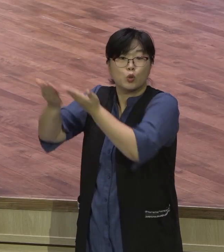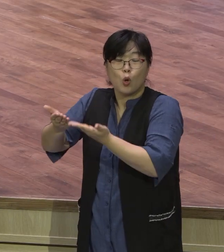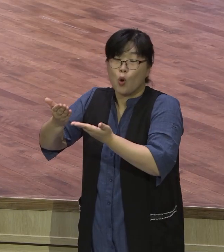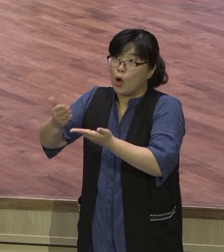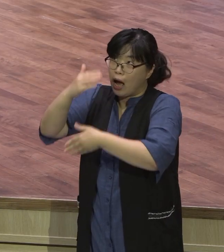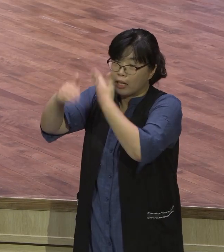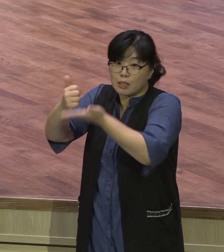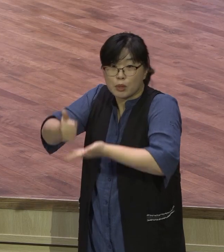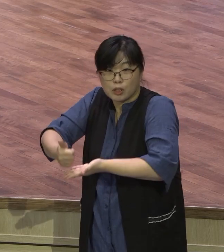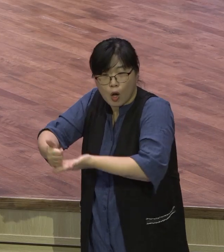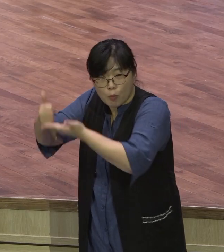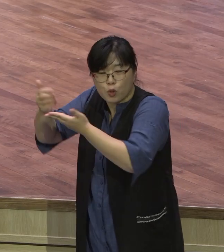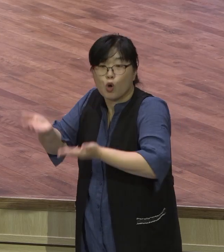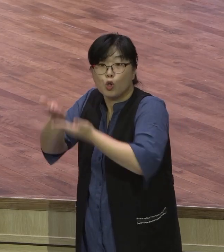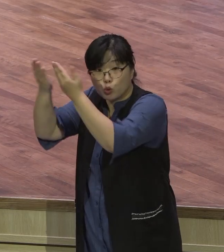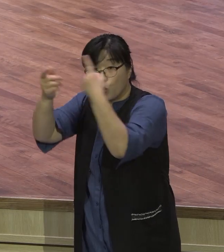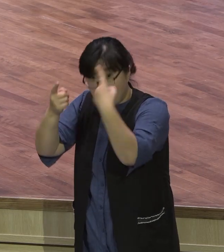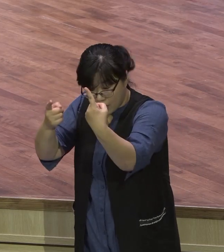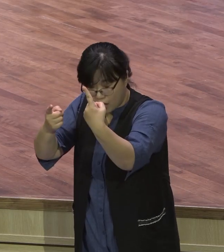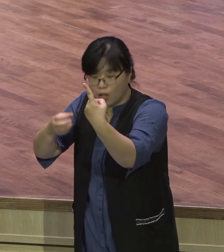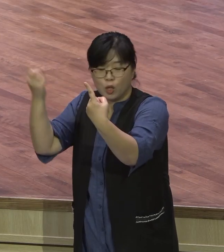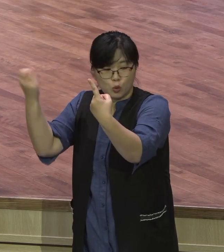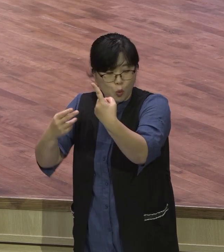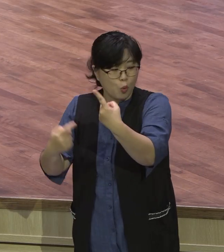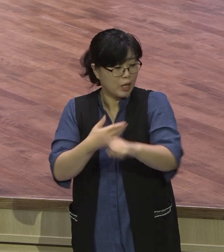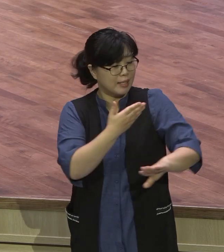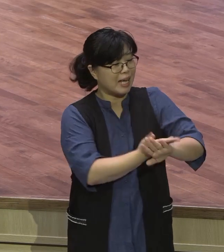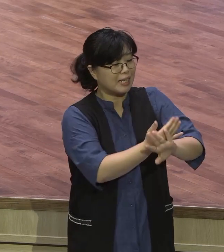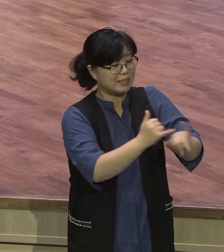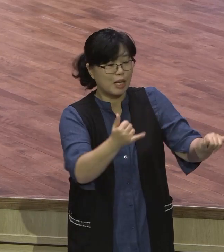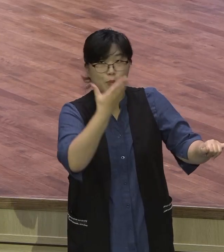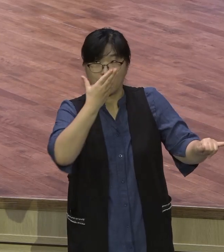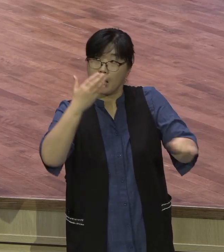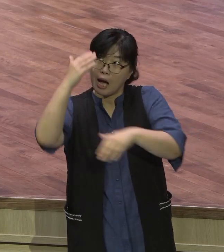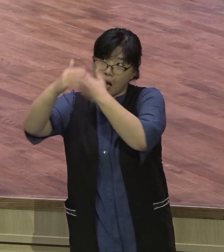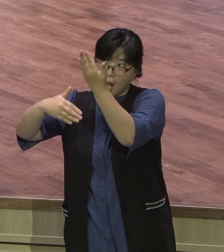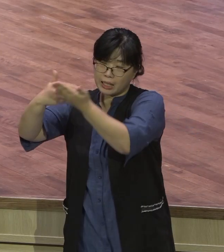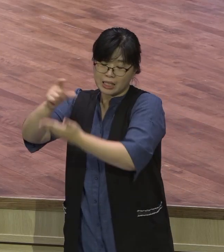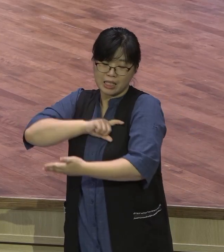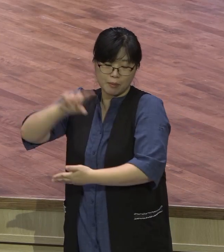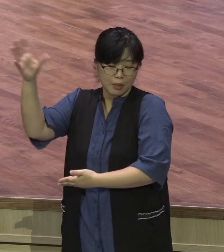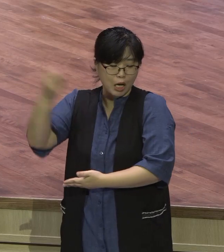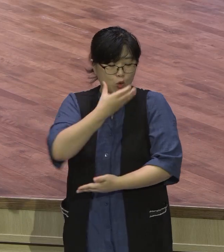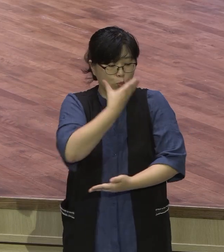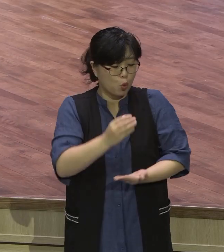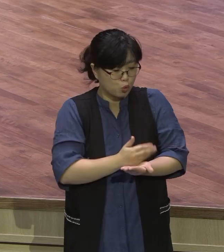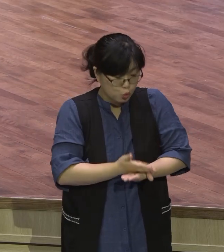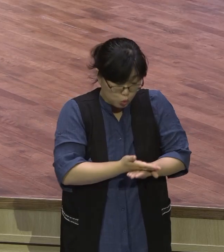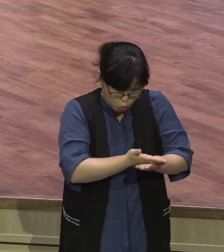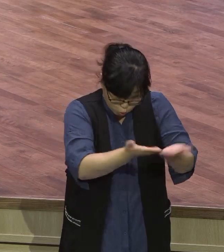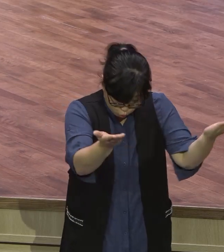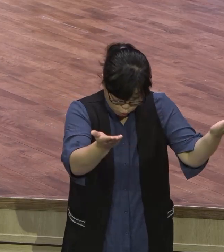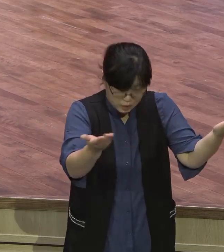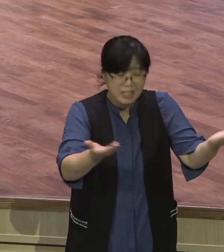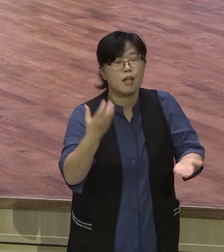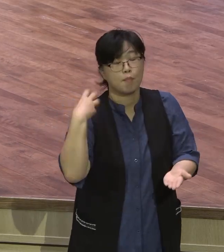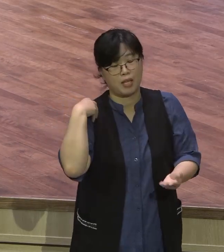이름으로 축복하게 하신지라 그렇게 말씀했어요. 특별히 오늘 보문을 통해서 하나님은 복주시기를 원하시는